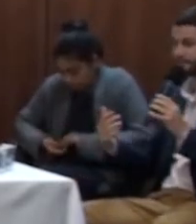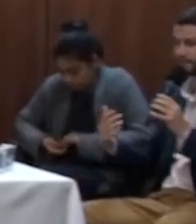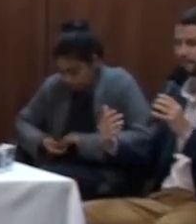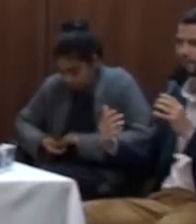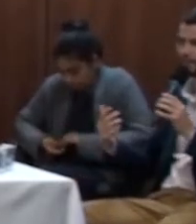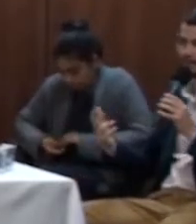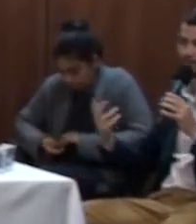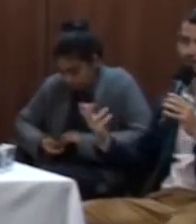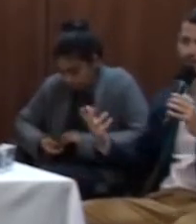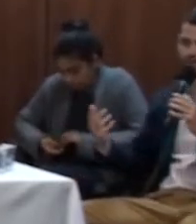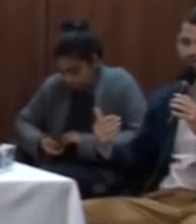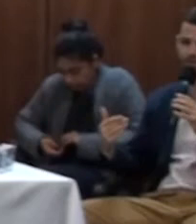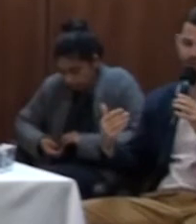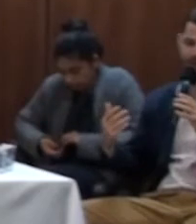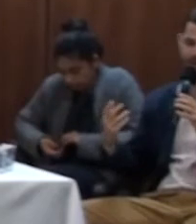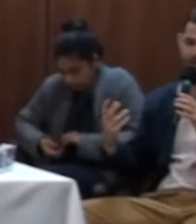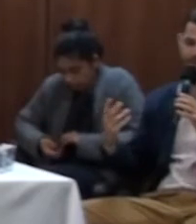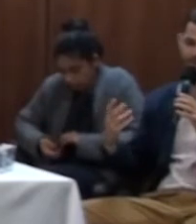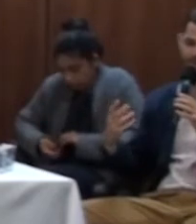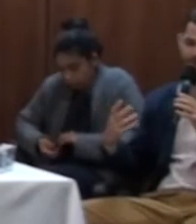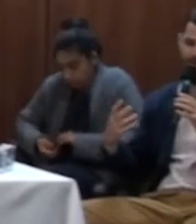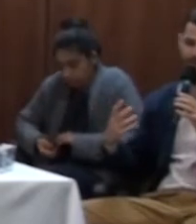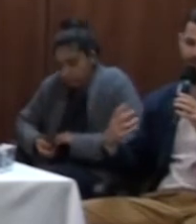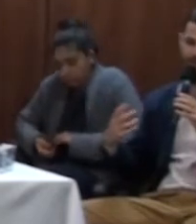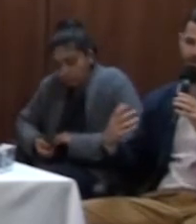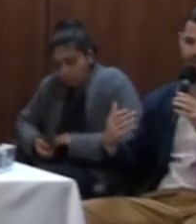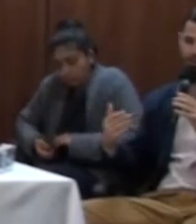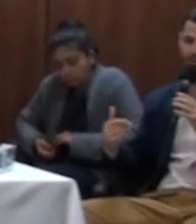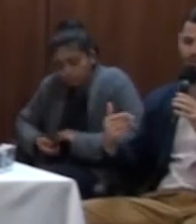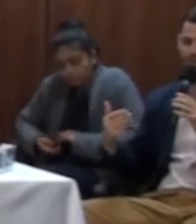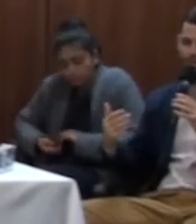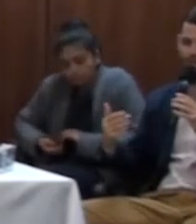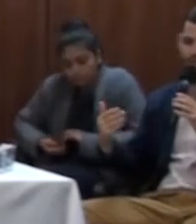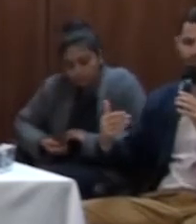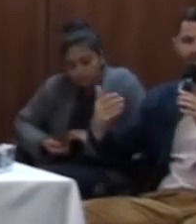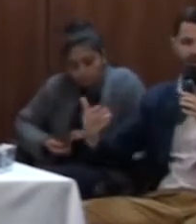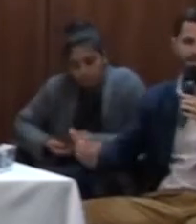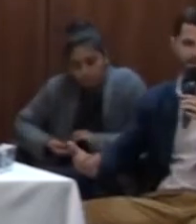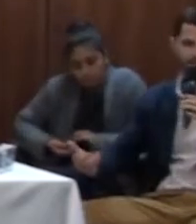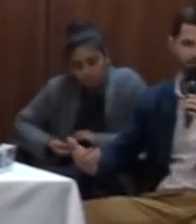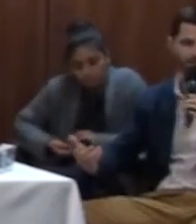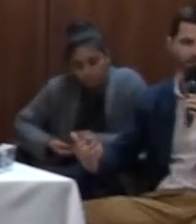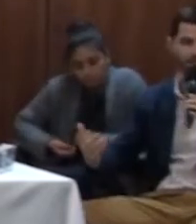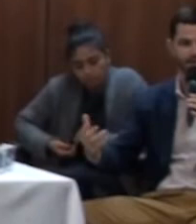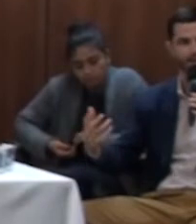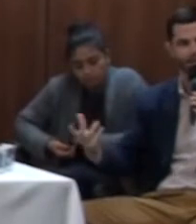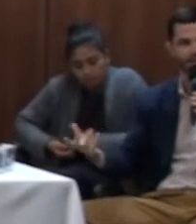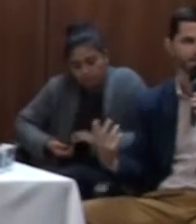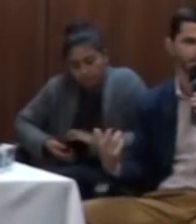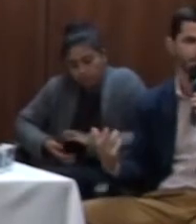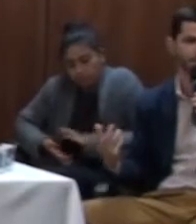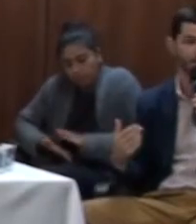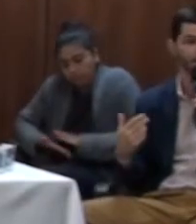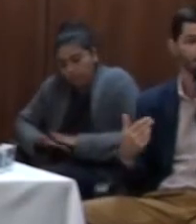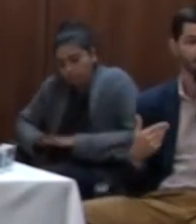E, na verdade, duas coisas, né? Acho que como a gente pode implementar essa responsabilidade, mas ela parte